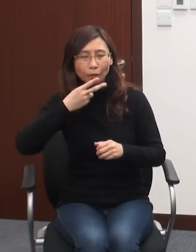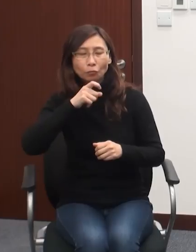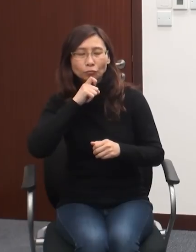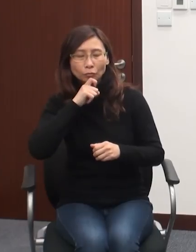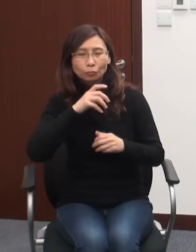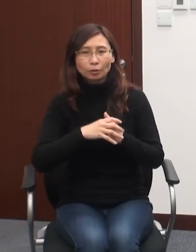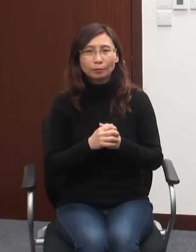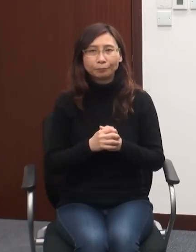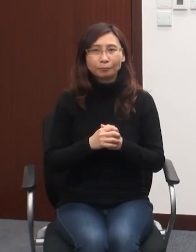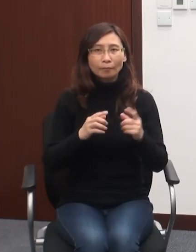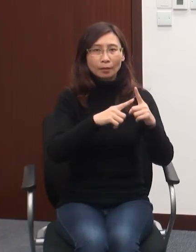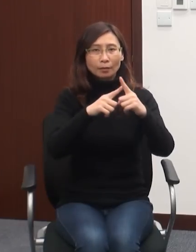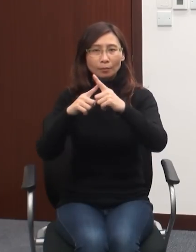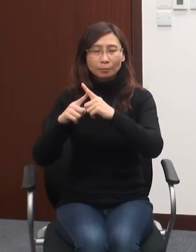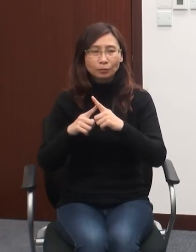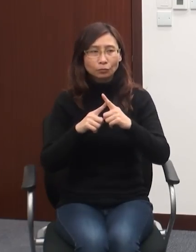就係話